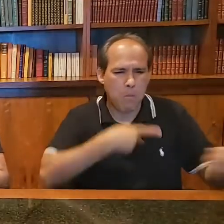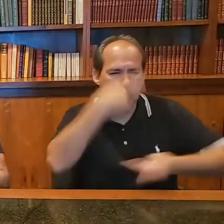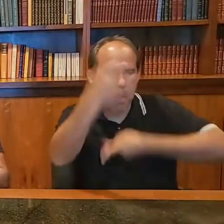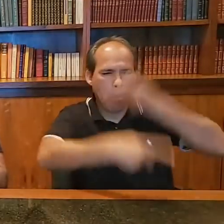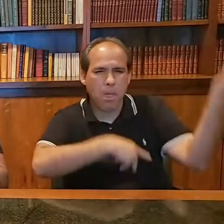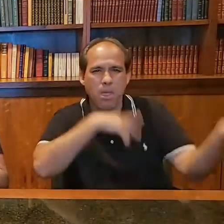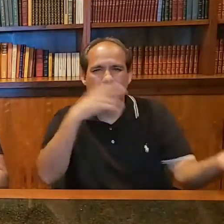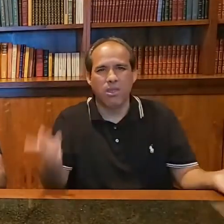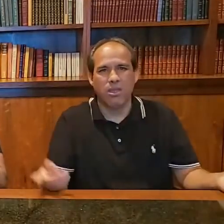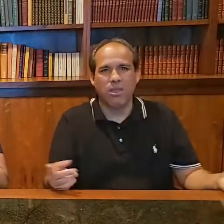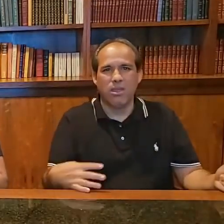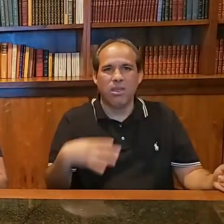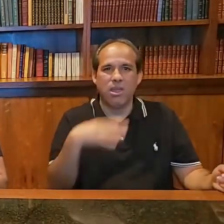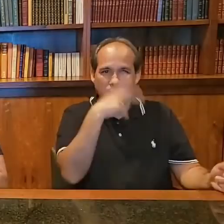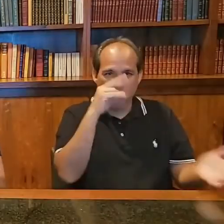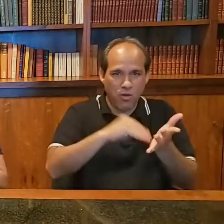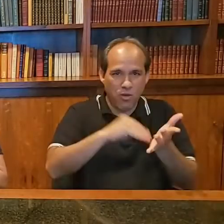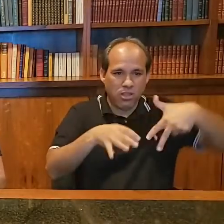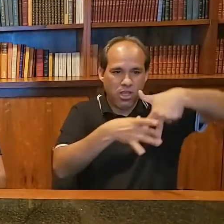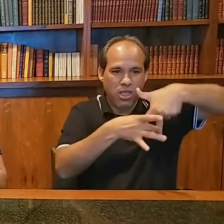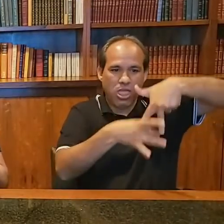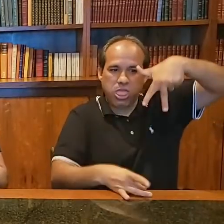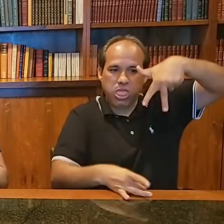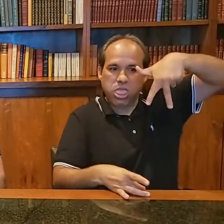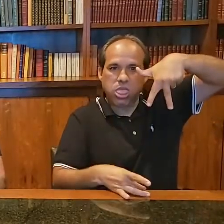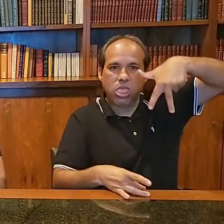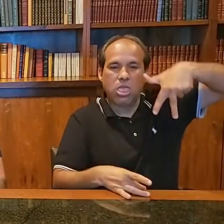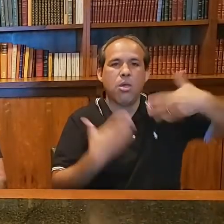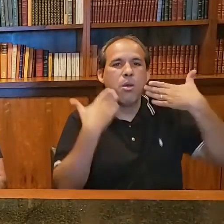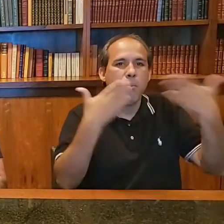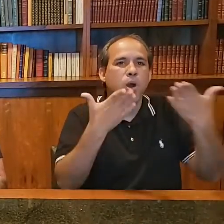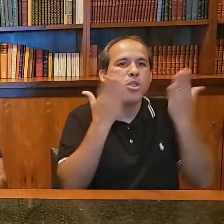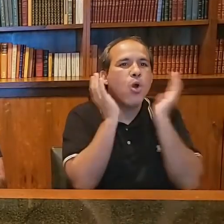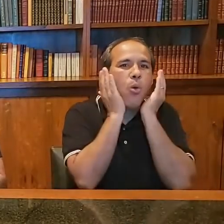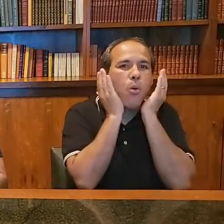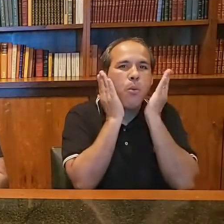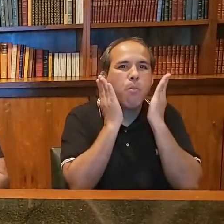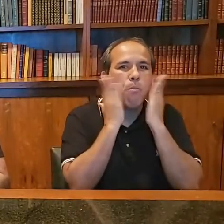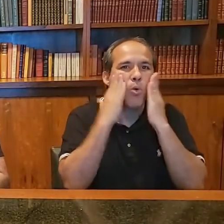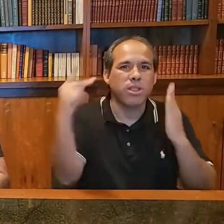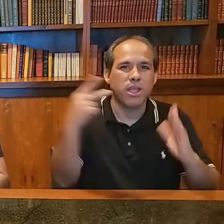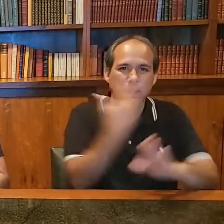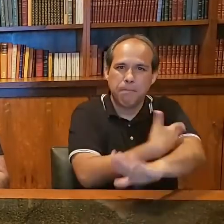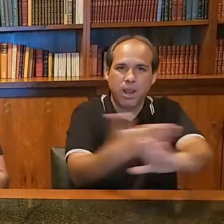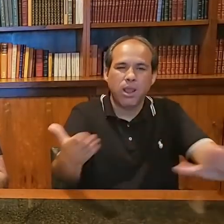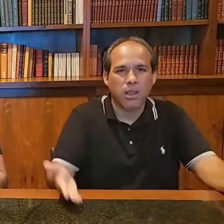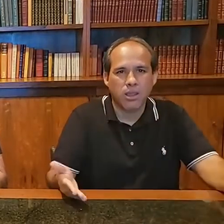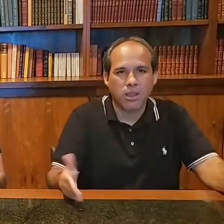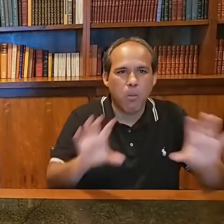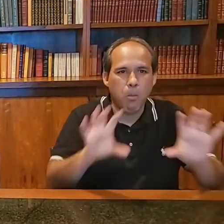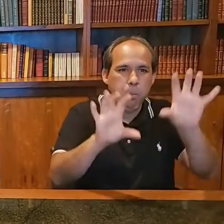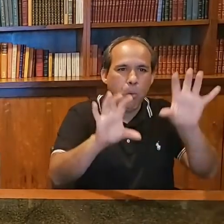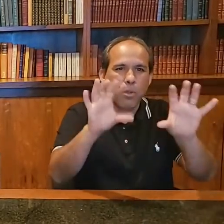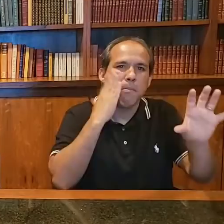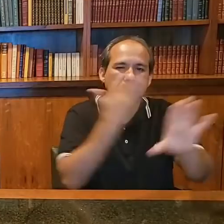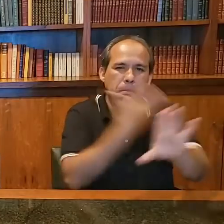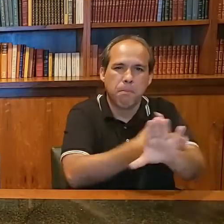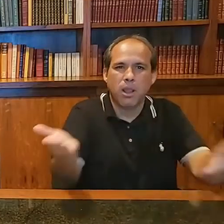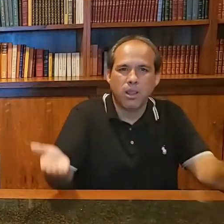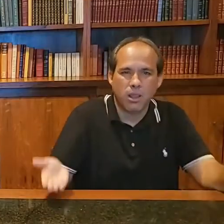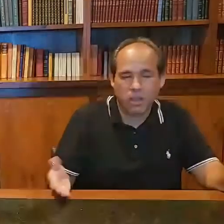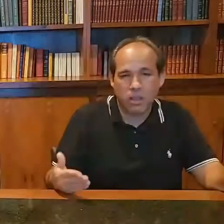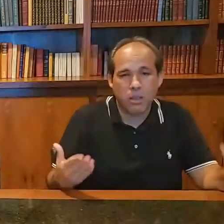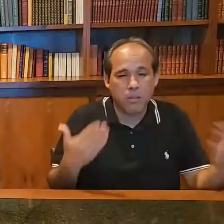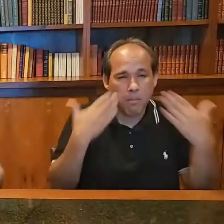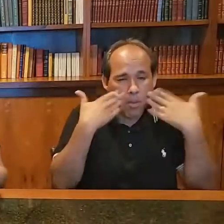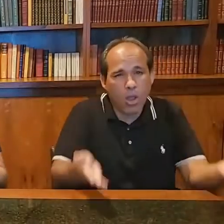só faltou ele baixar as calças, né? Só faltou isso aí, mostrar o bumbum dele branquelo, só faltou isso aí. Tá? Agora, ele está contra por quê? Porque